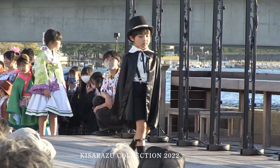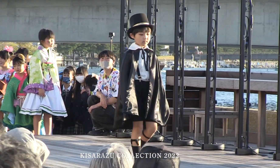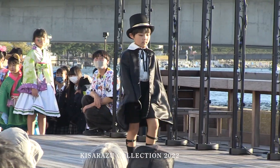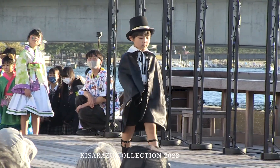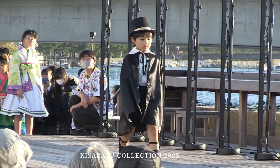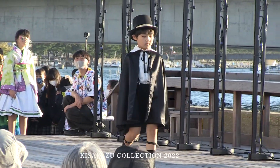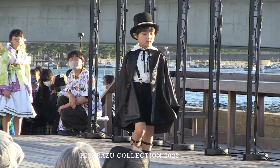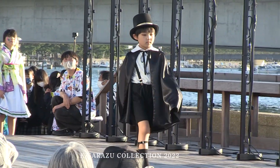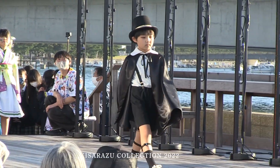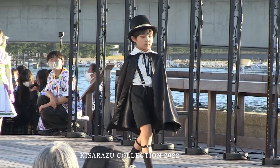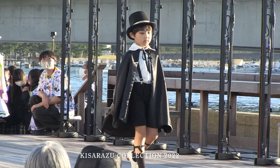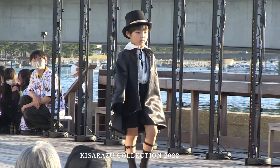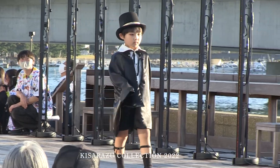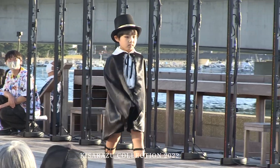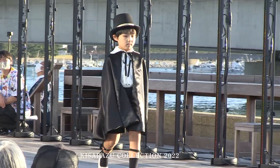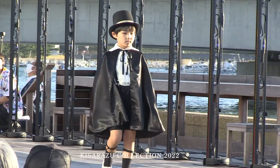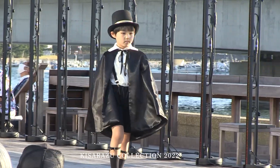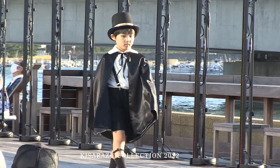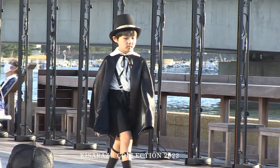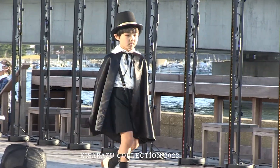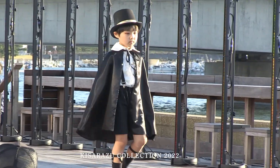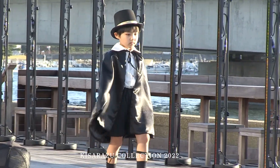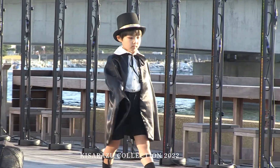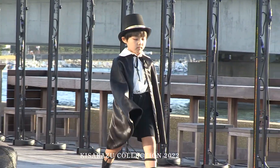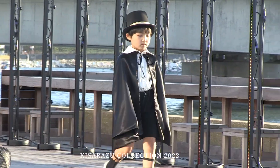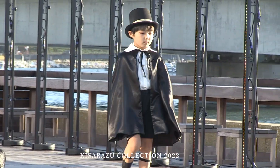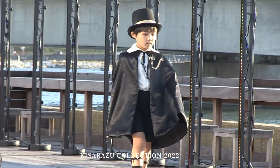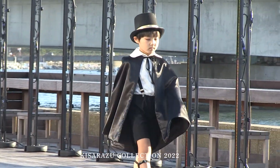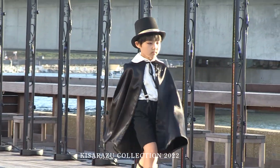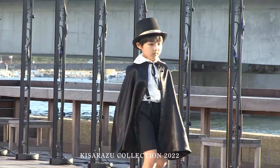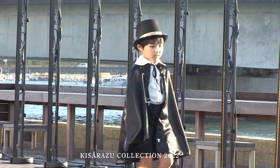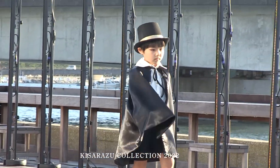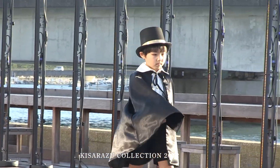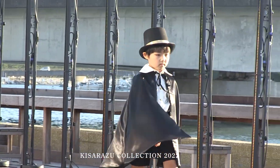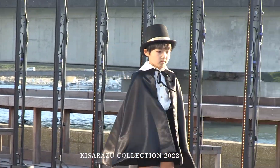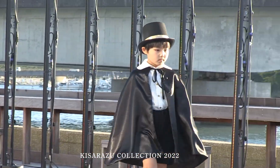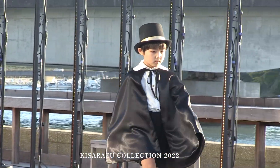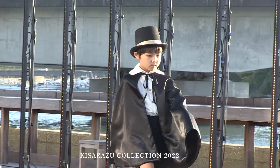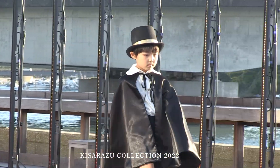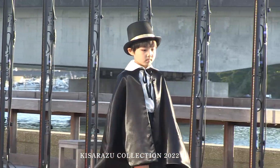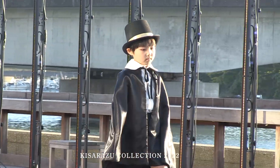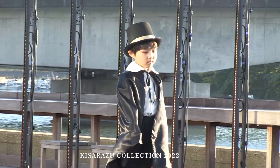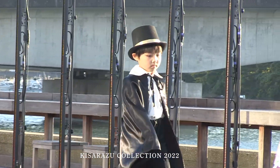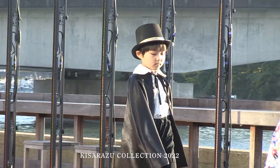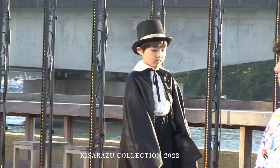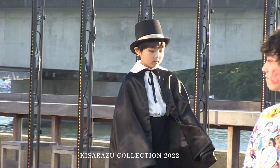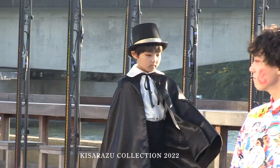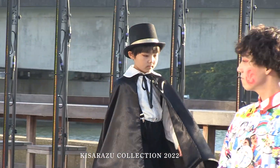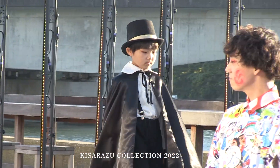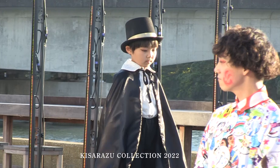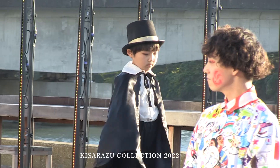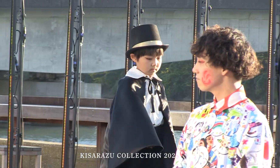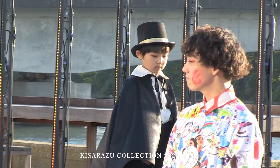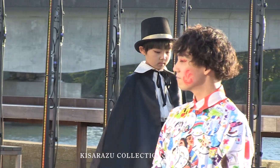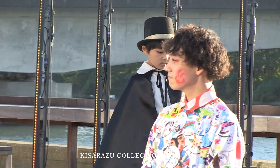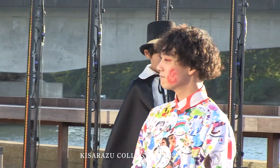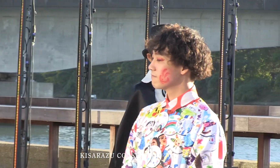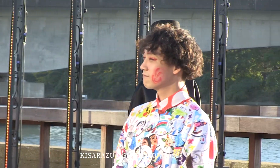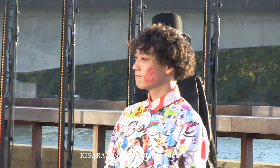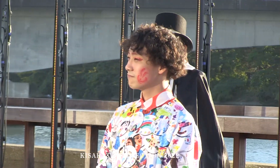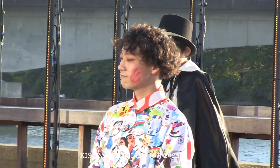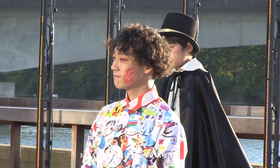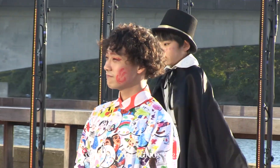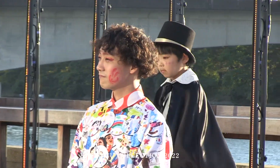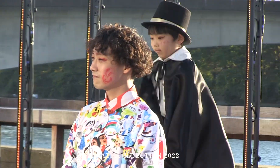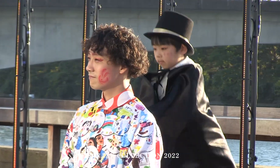シンプルでかっこいいです。帽子に金を入れて高級感を出しました。足のソックスガーターが